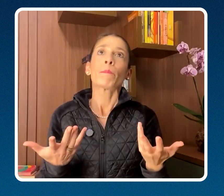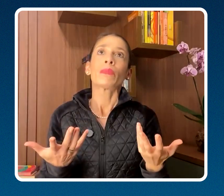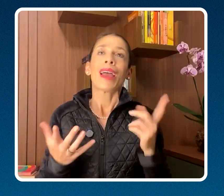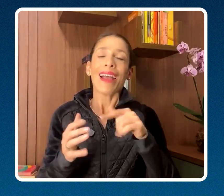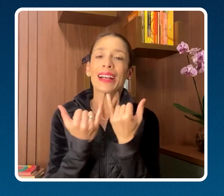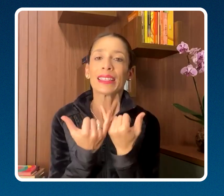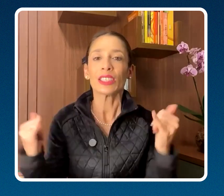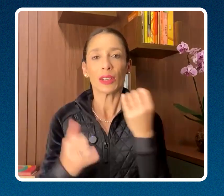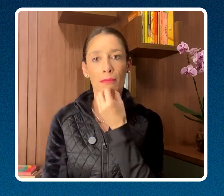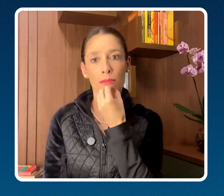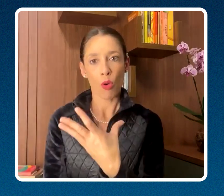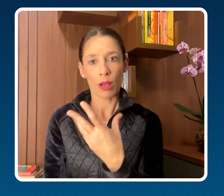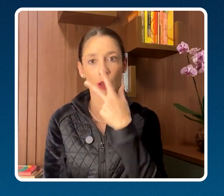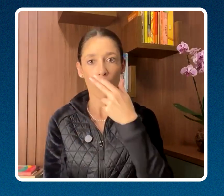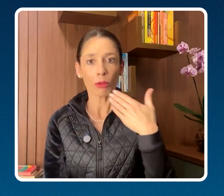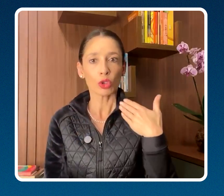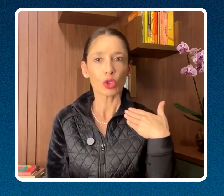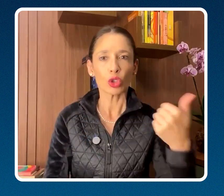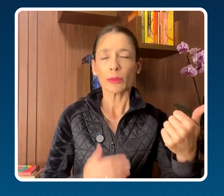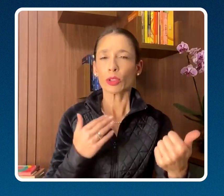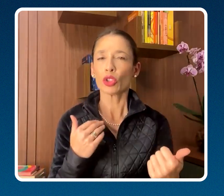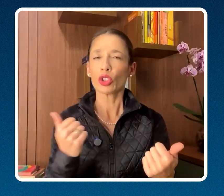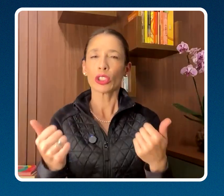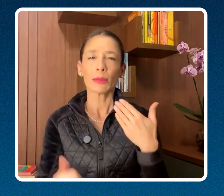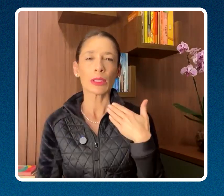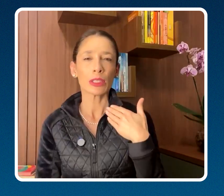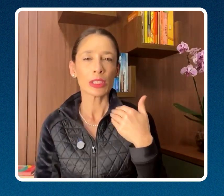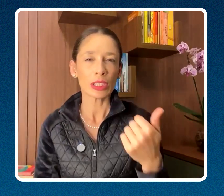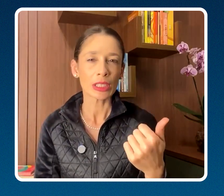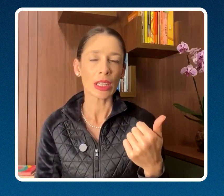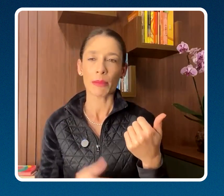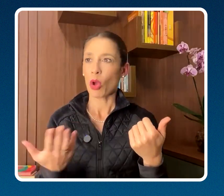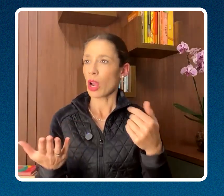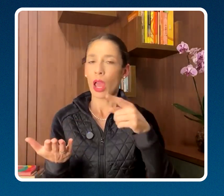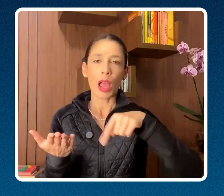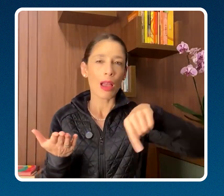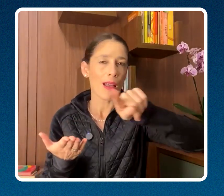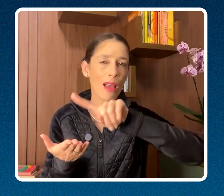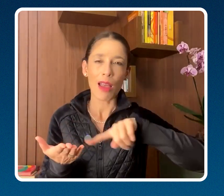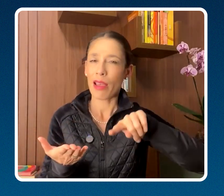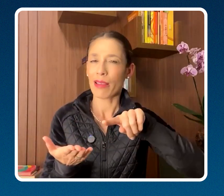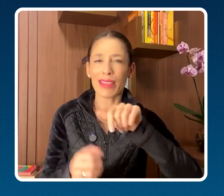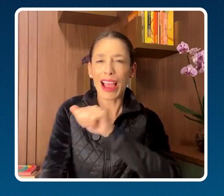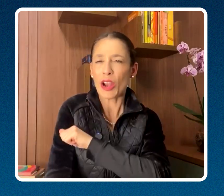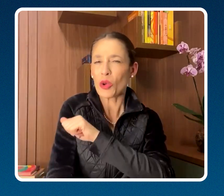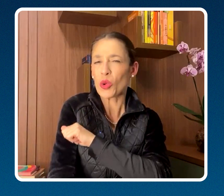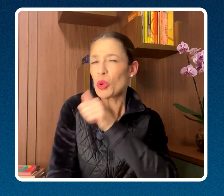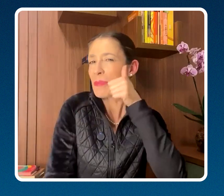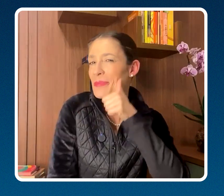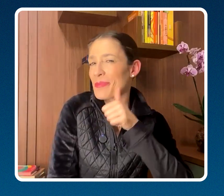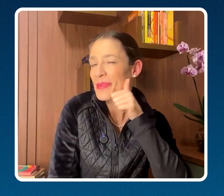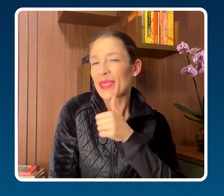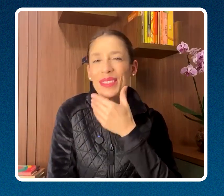boas que ia chamando. E a gente tem um grupo, essas meninas, esses meninos do grupo, assim, eles dão